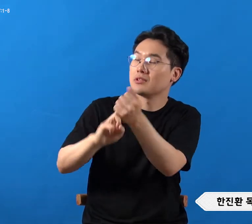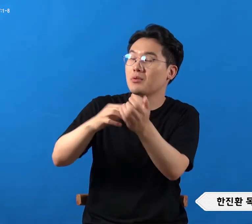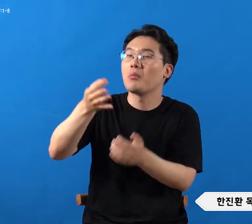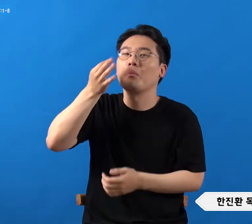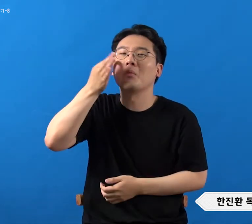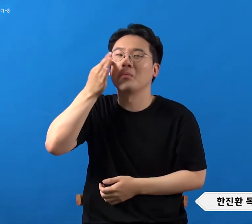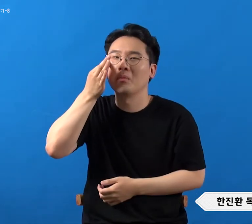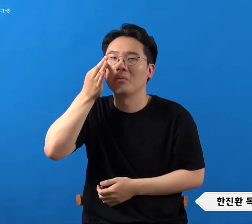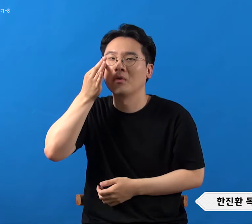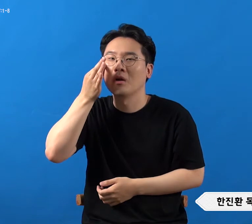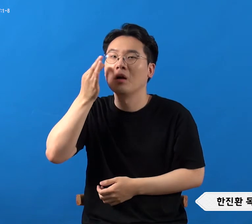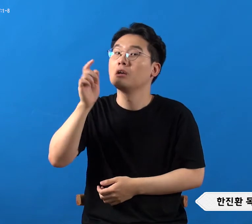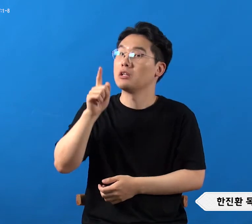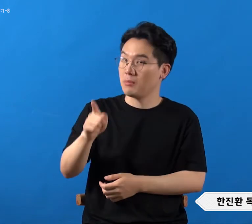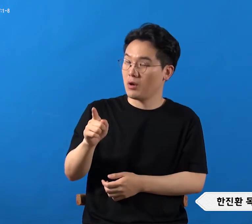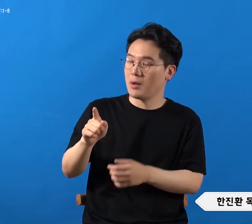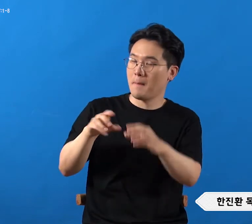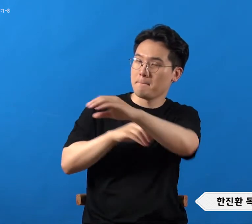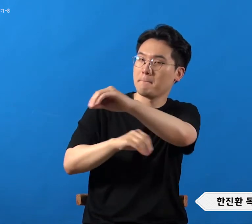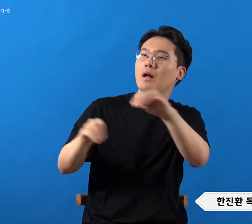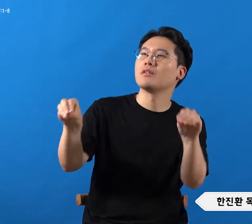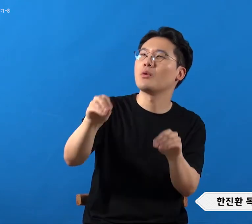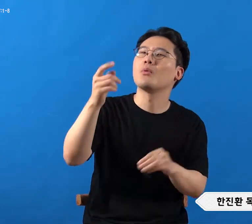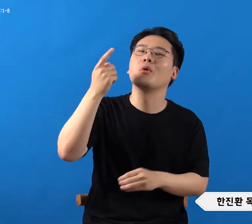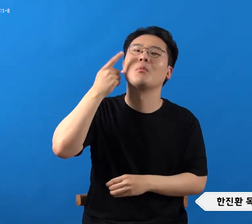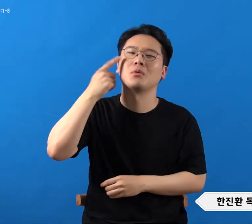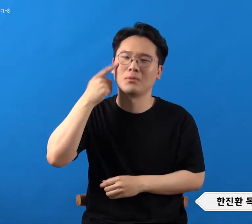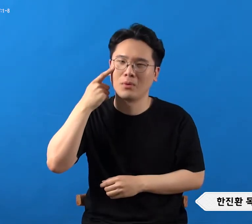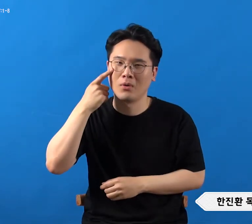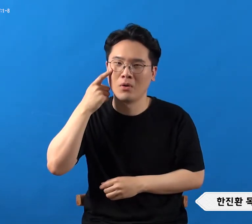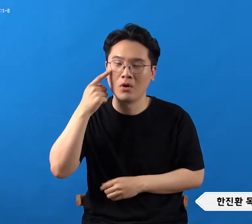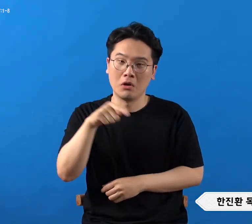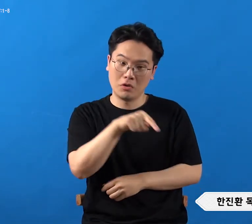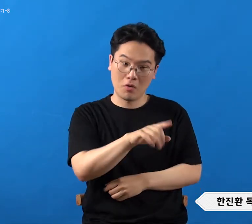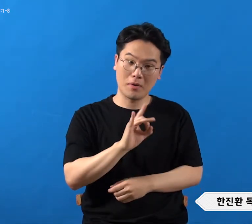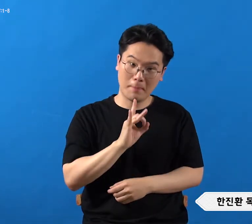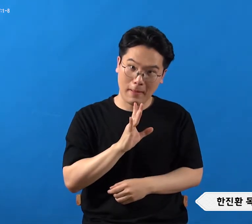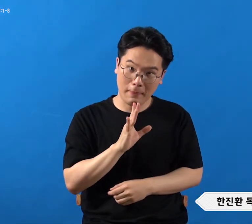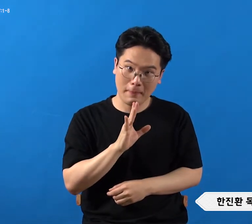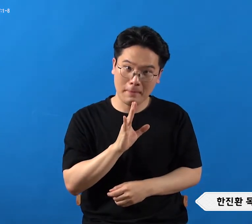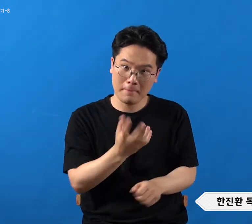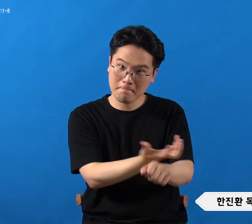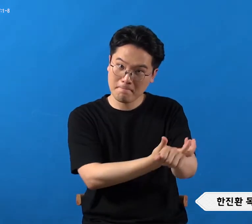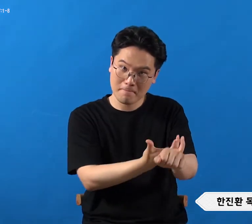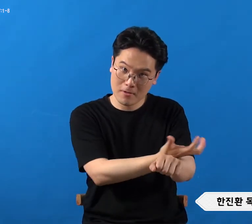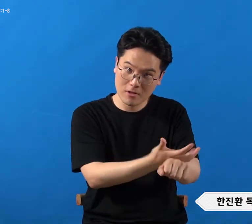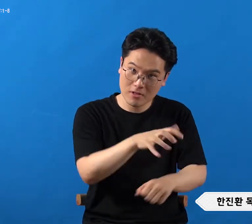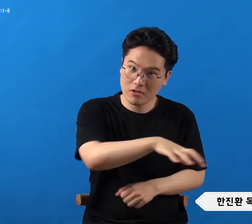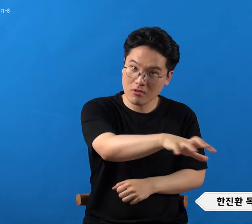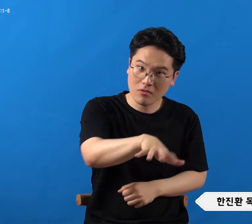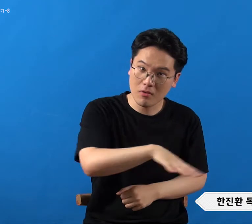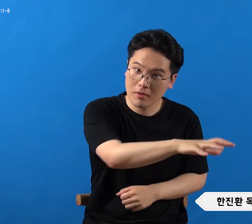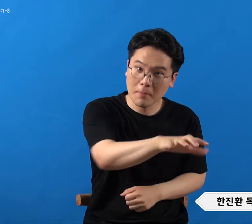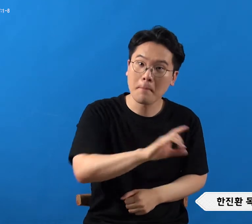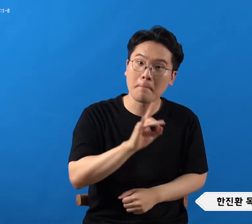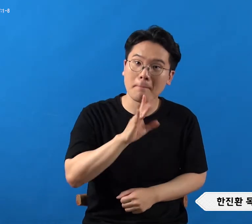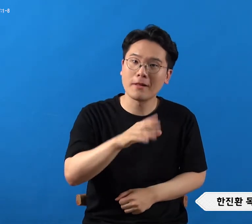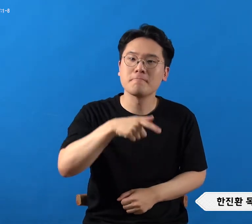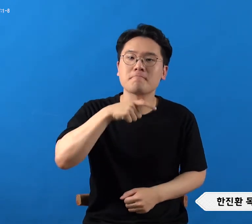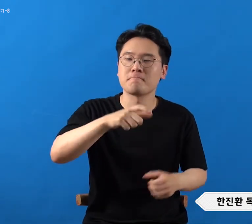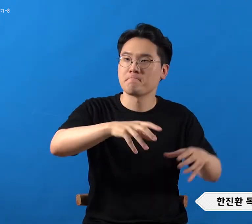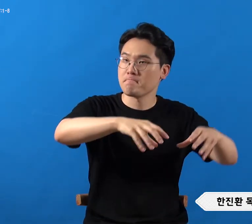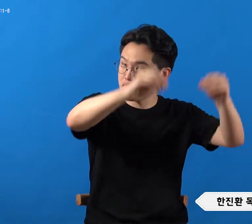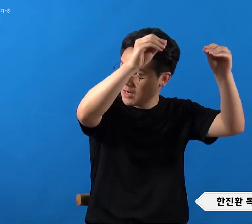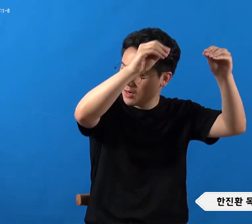이번에는 거꾸로 한번 해보십시오. 여기 양털 뭉치만 바짝 마르고 그 주변에만 이슬이 흠뻑 내리게